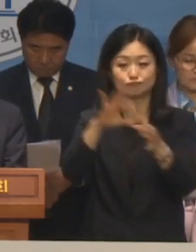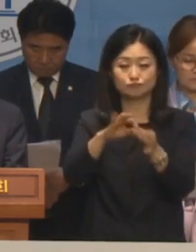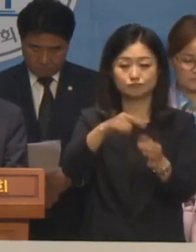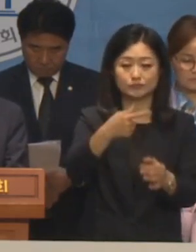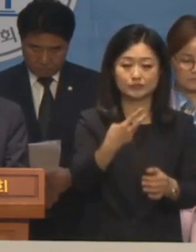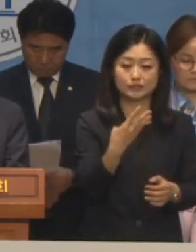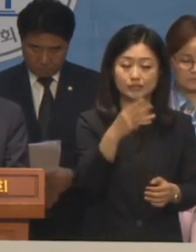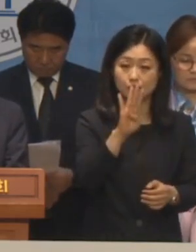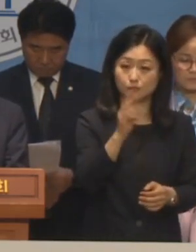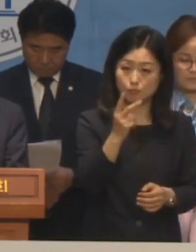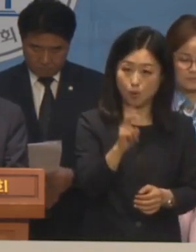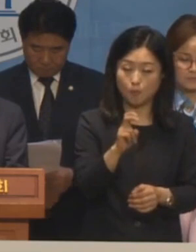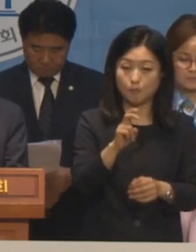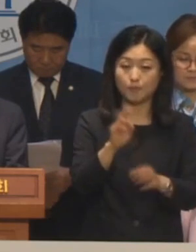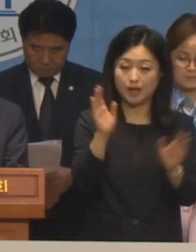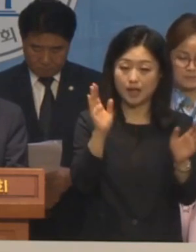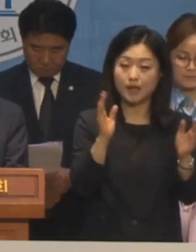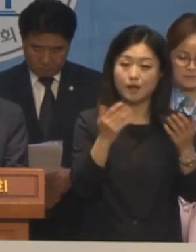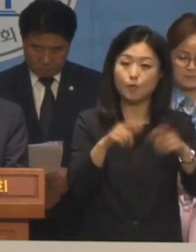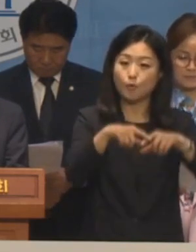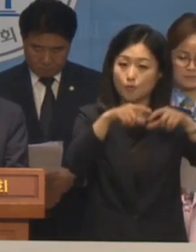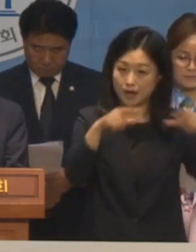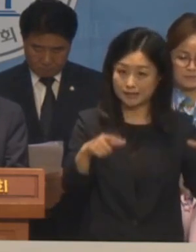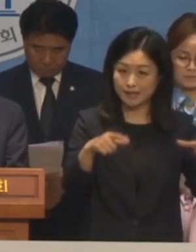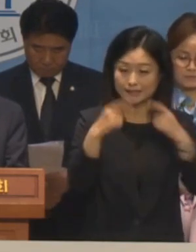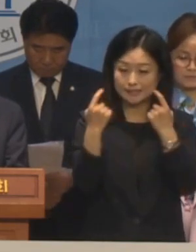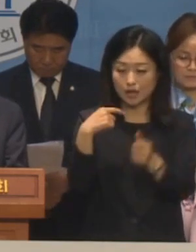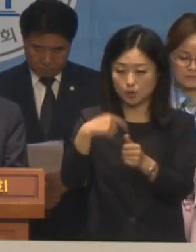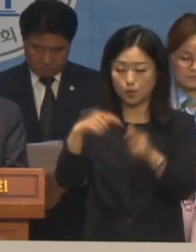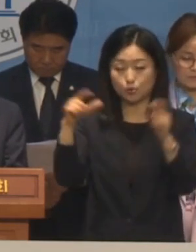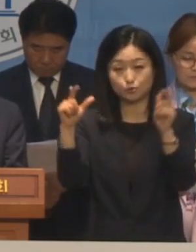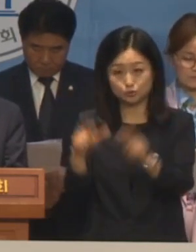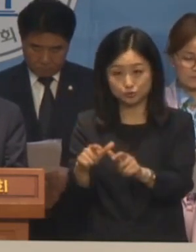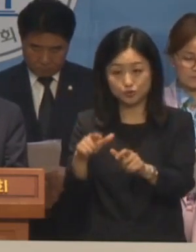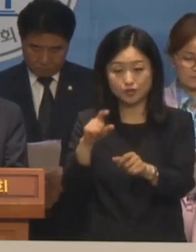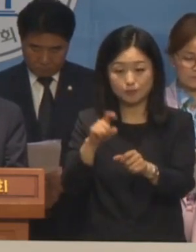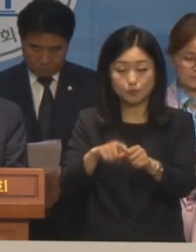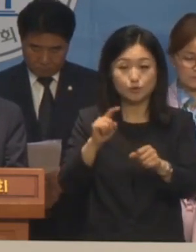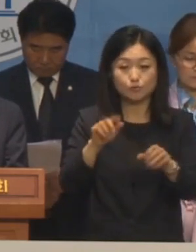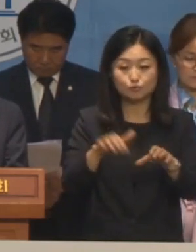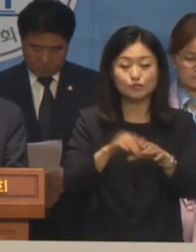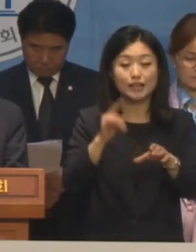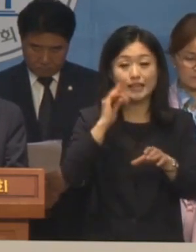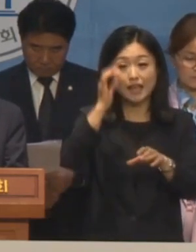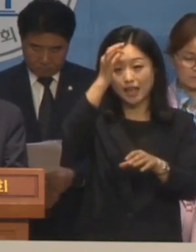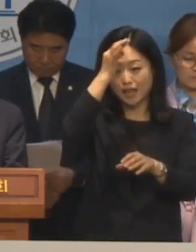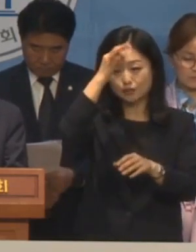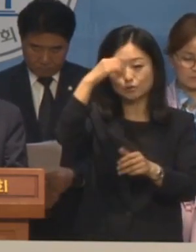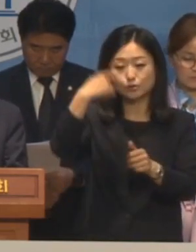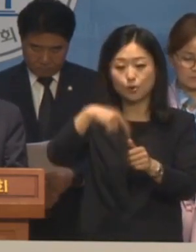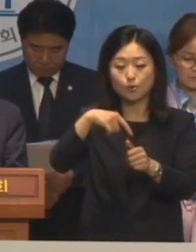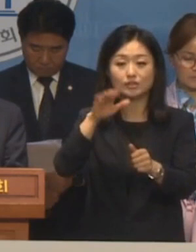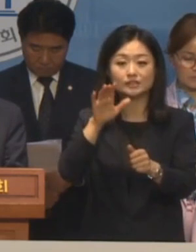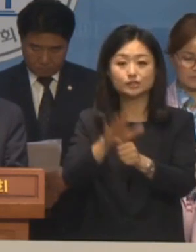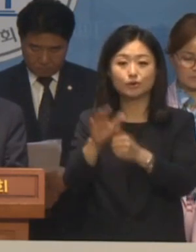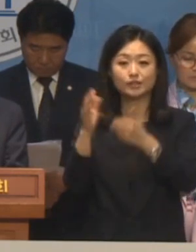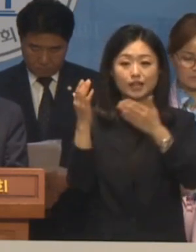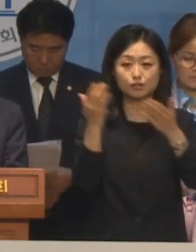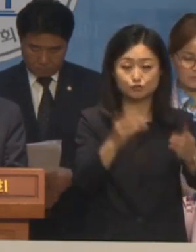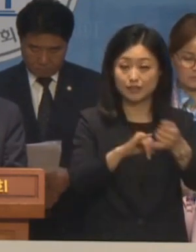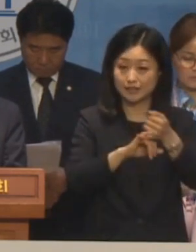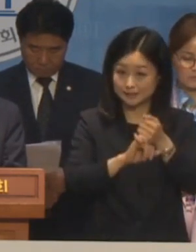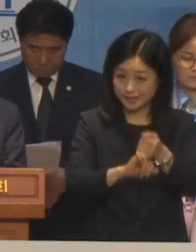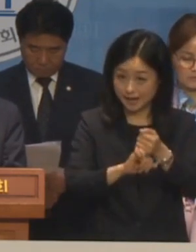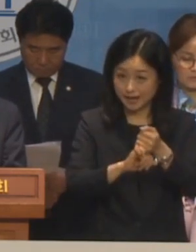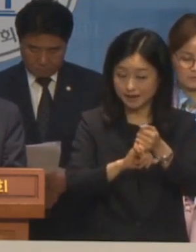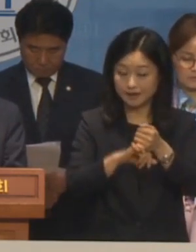확대, 사교육 경감 대책의 하나로서 문화예술 교육을 적극 지원하겠다는 계획을 발표하며 문화예술